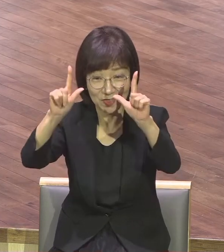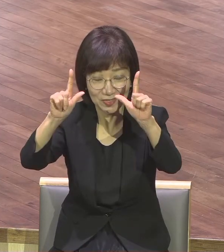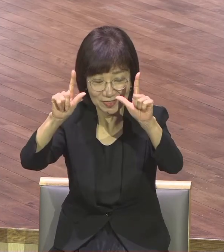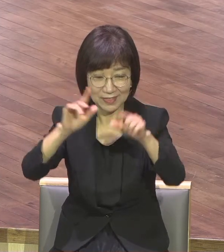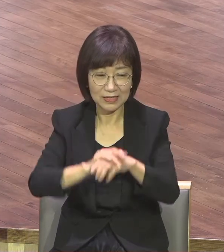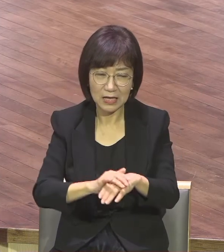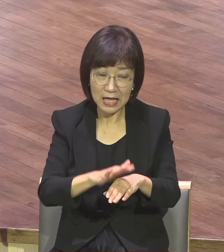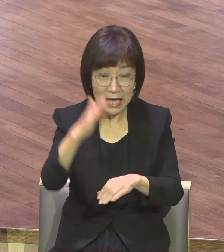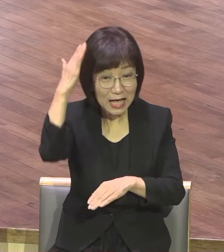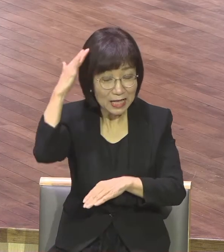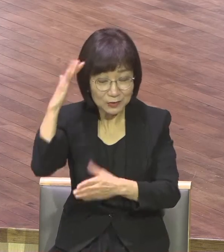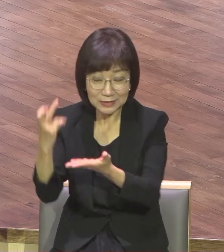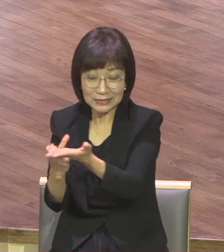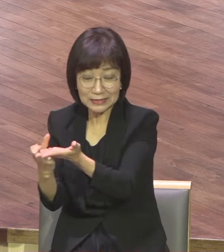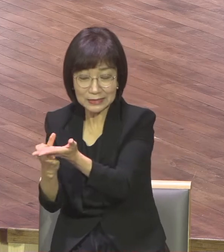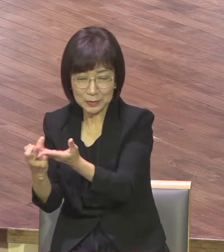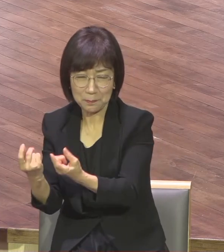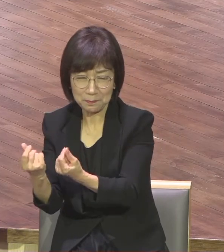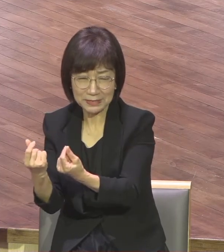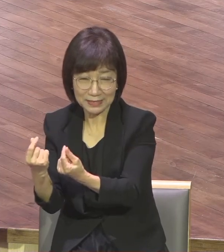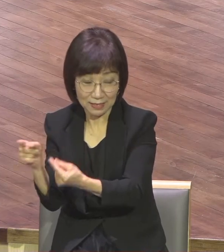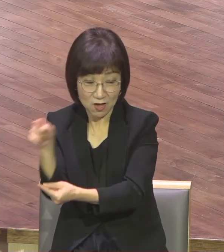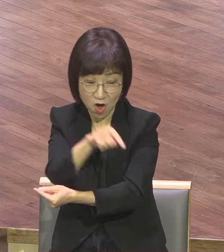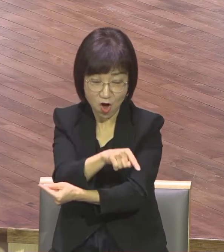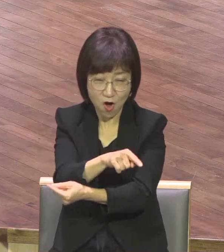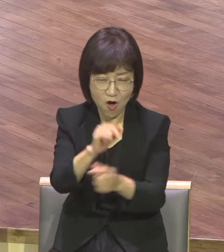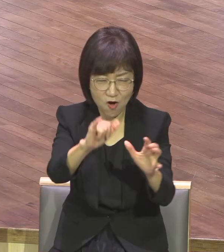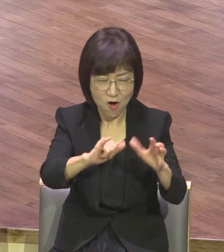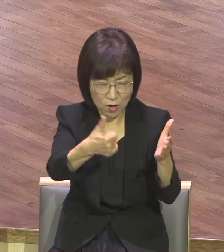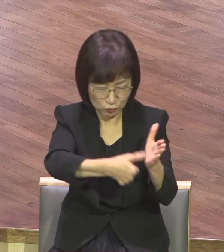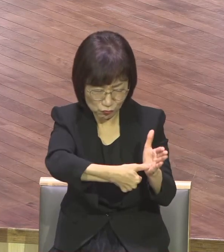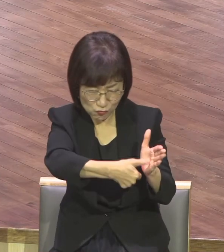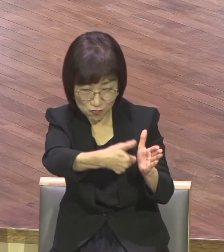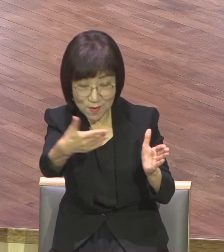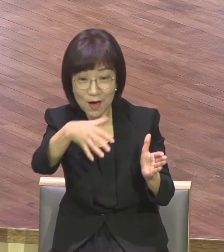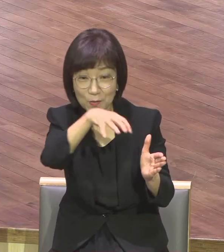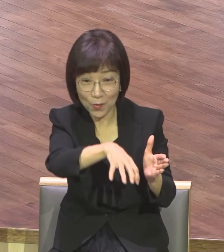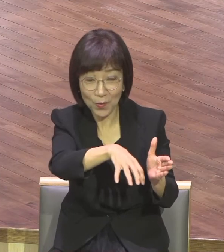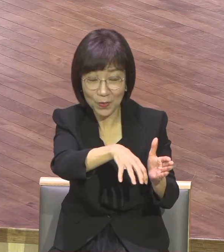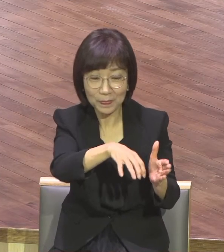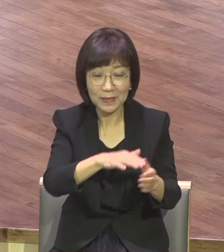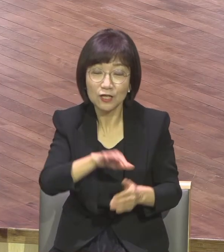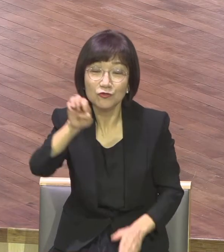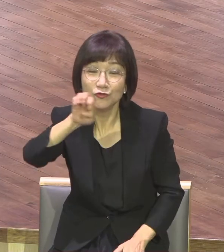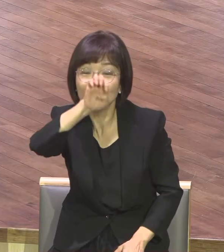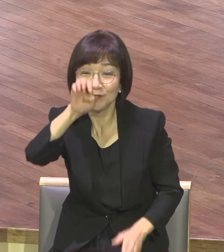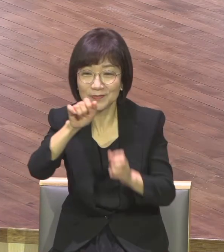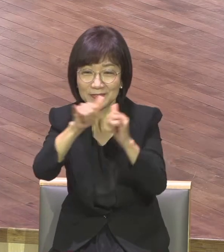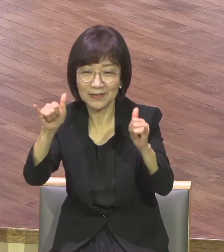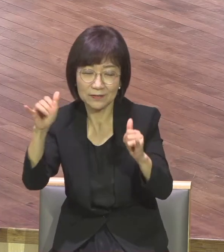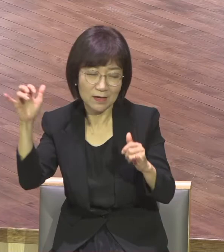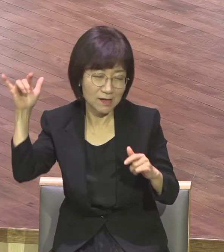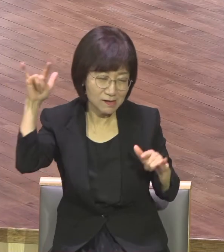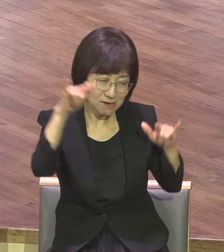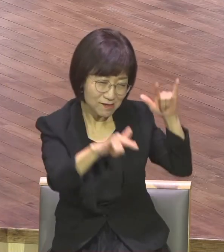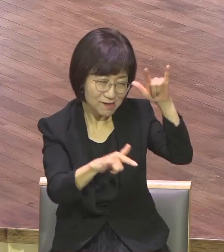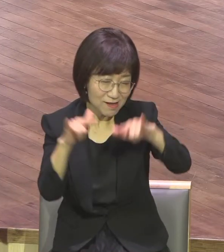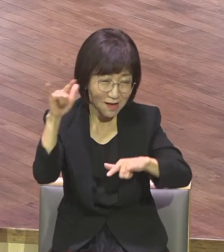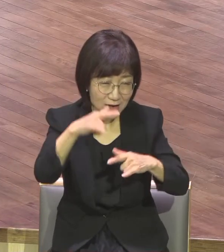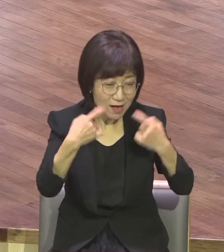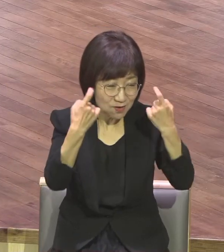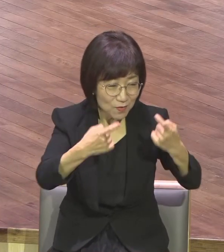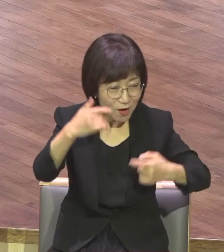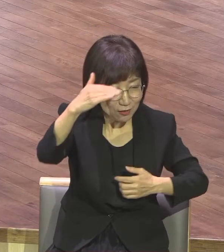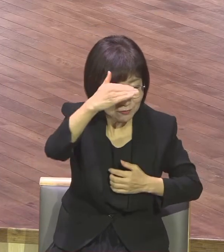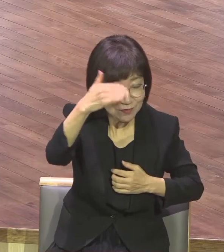같은 관광지, 세계적인 관광지가 있어요. 유럽 사람들이 대부분 다 유럽 사람들이 관광